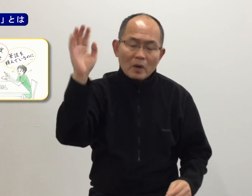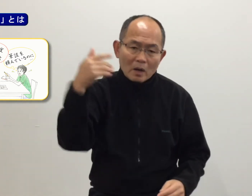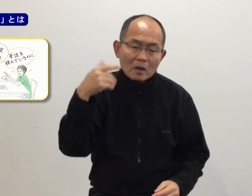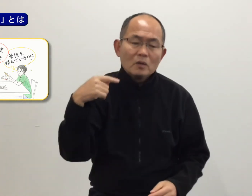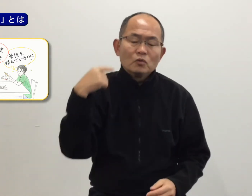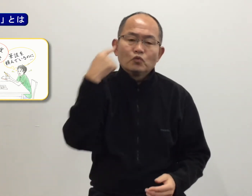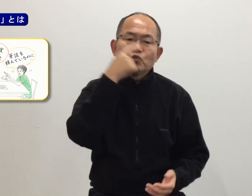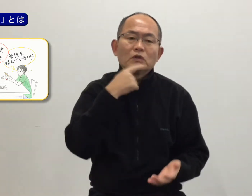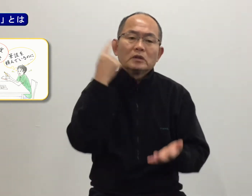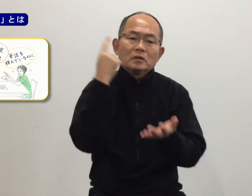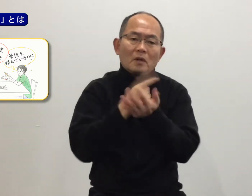た